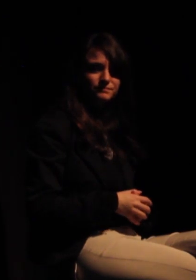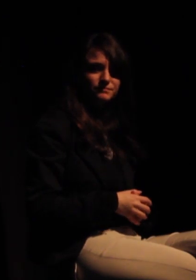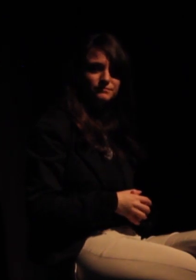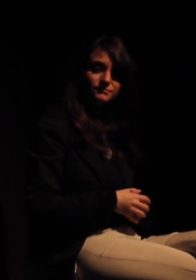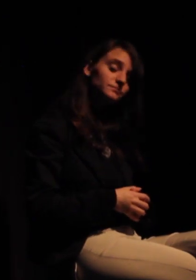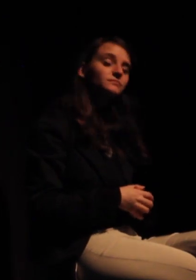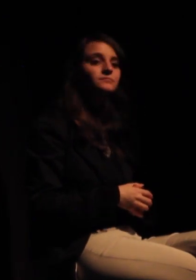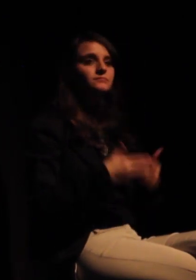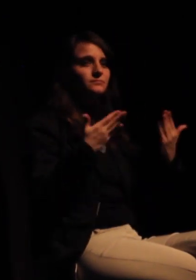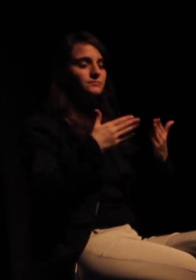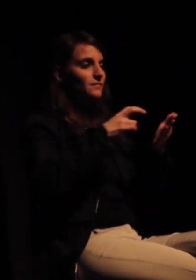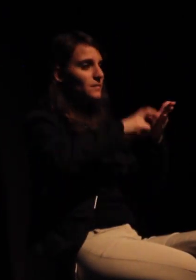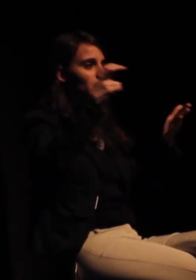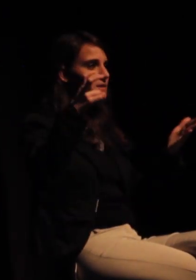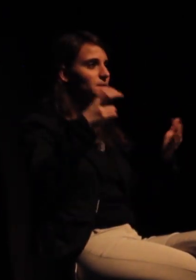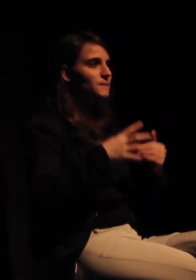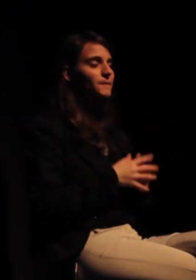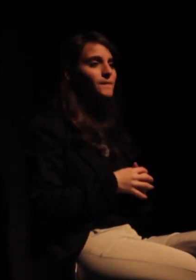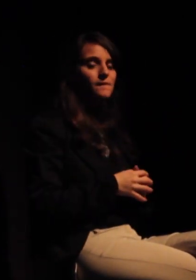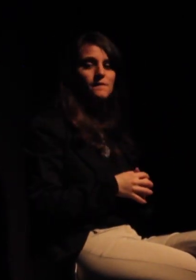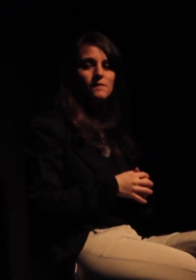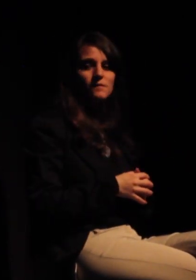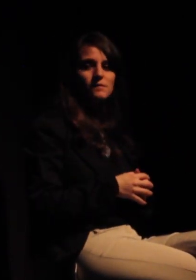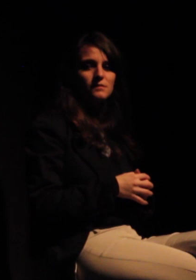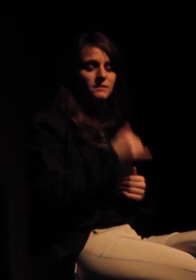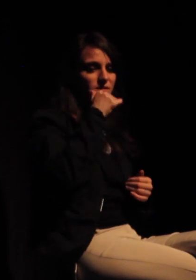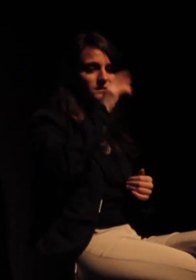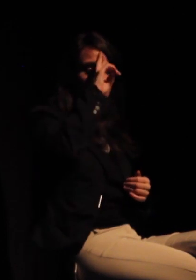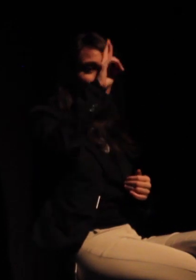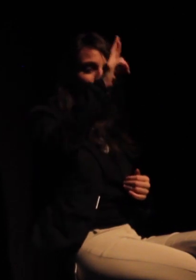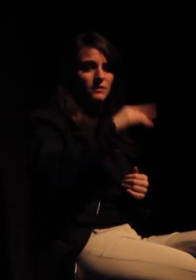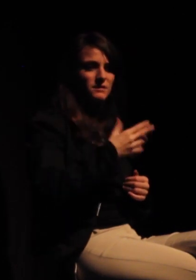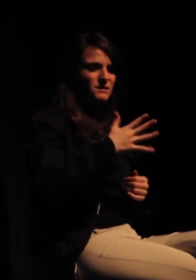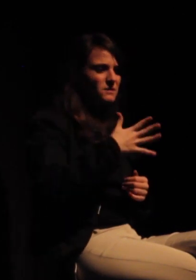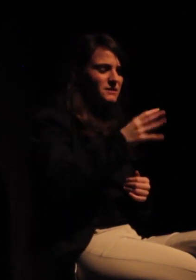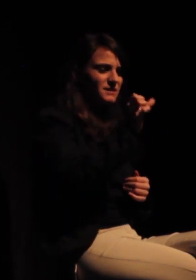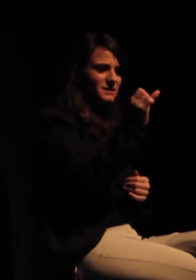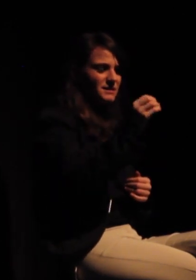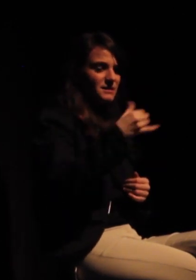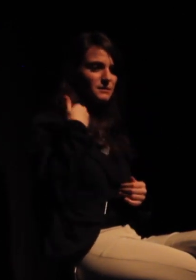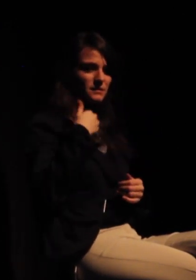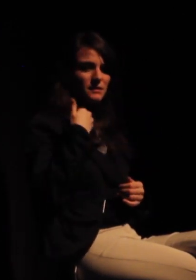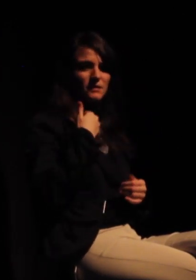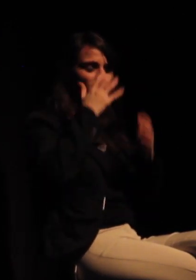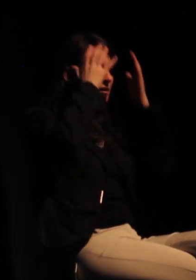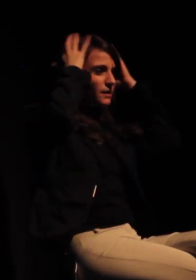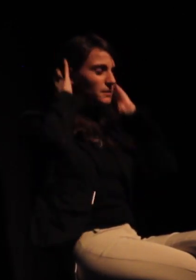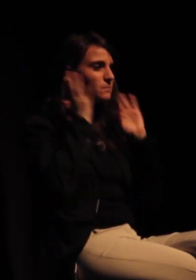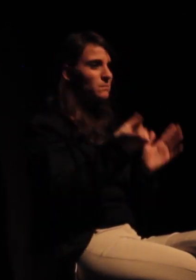Nessa manhã, eu parei diante de uma senhora, devia ter uns 60 anos, um cabelo